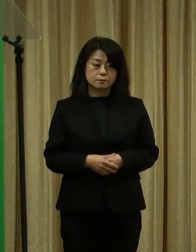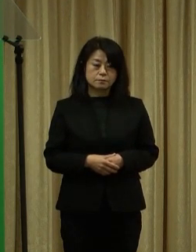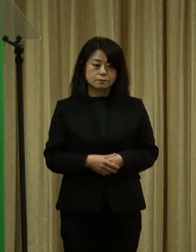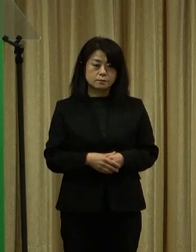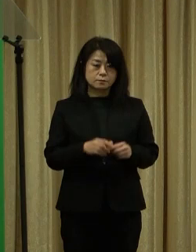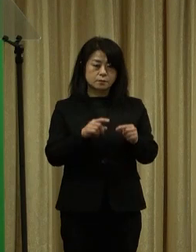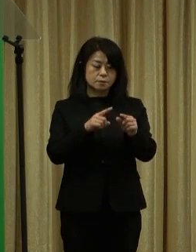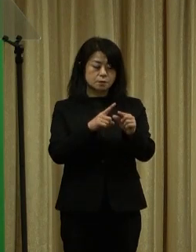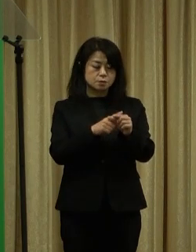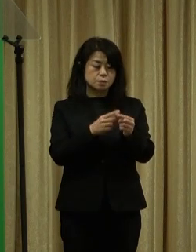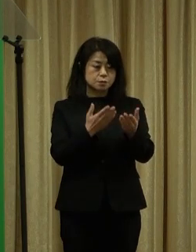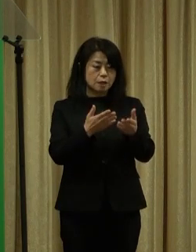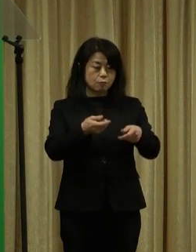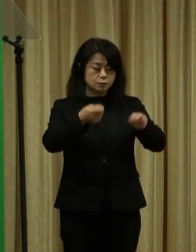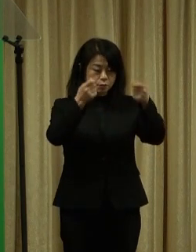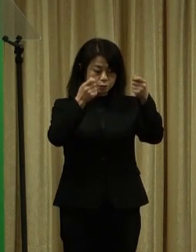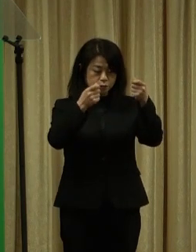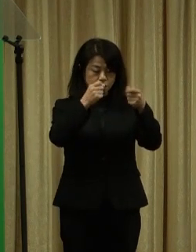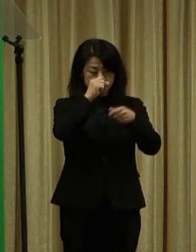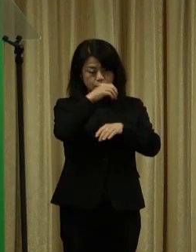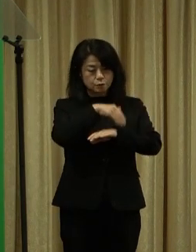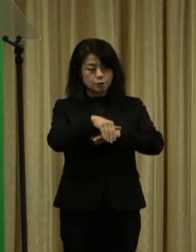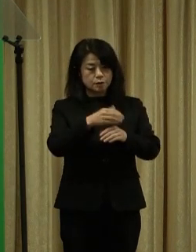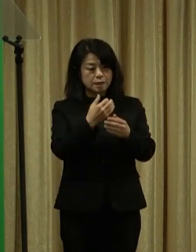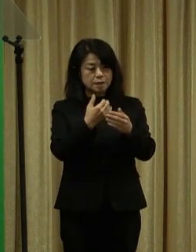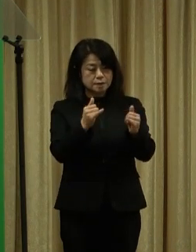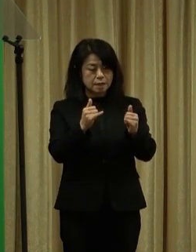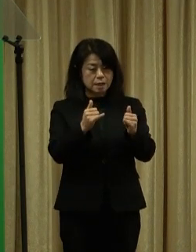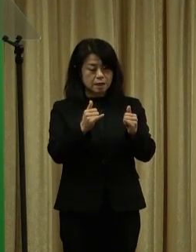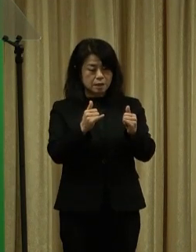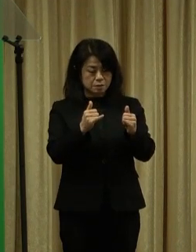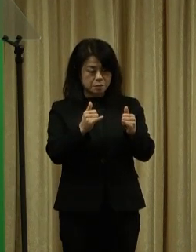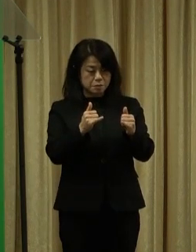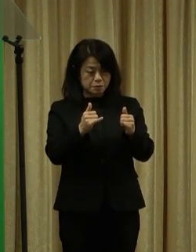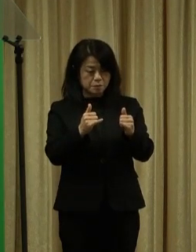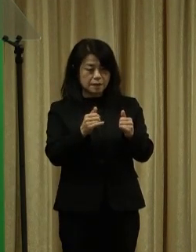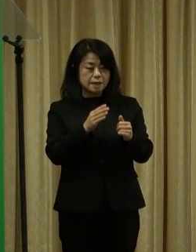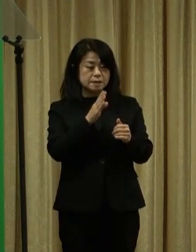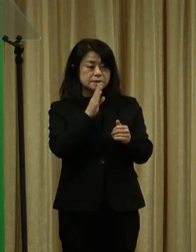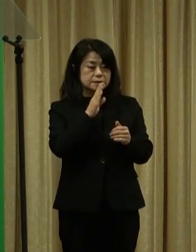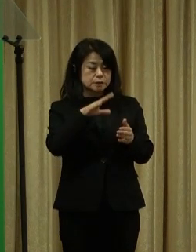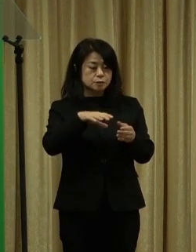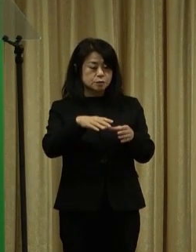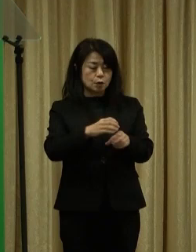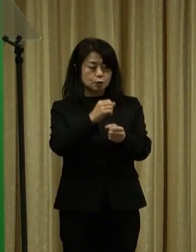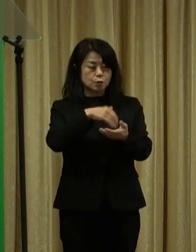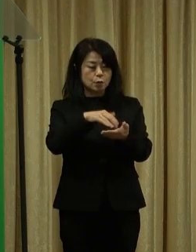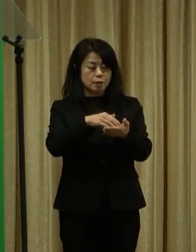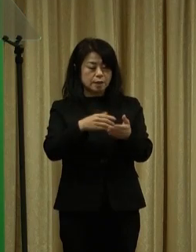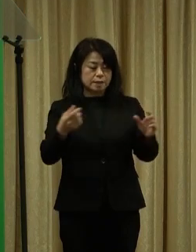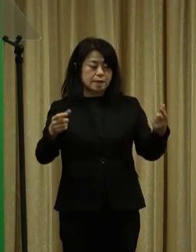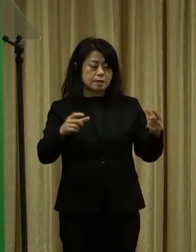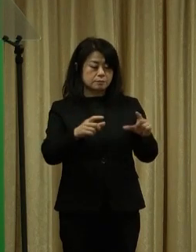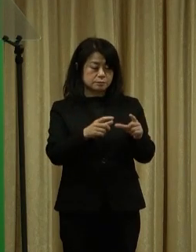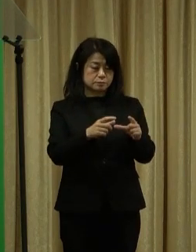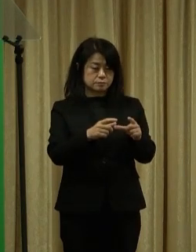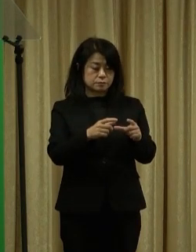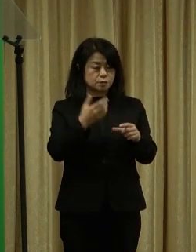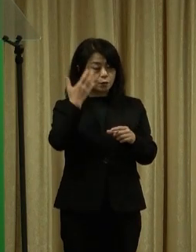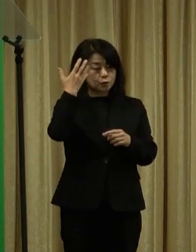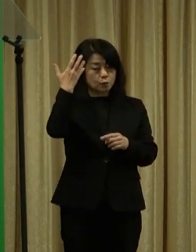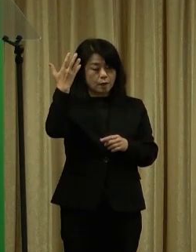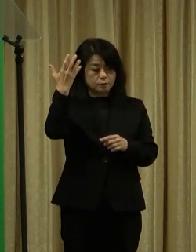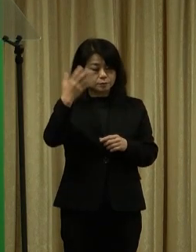中学校卒業定者は今後も統計の事実として減り続けることが、まあ、今のところ予想されております